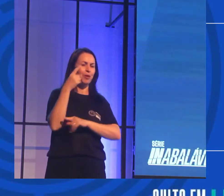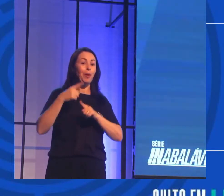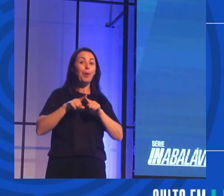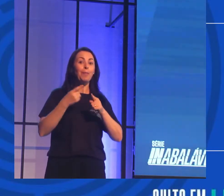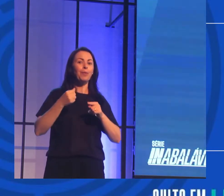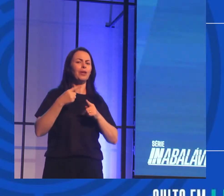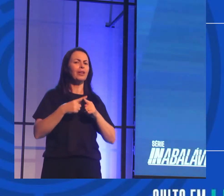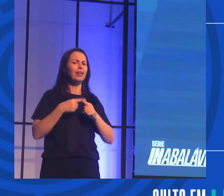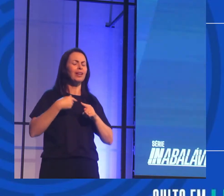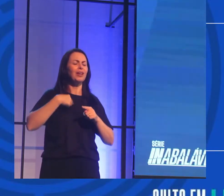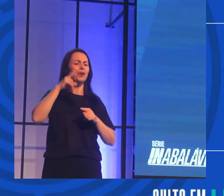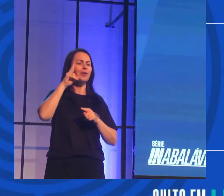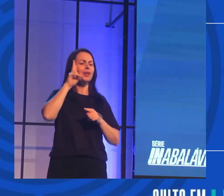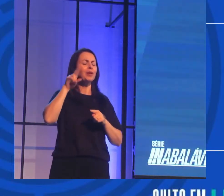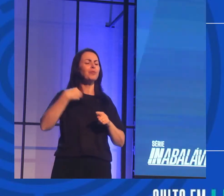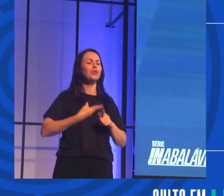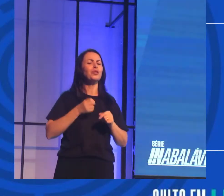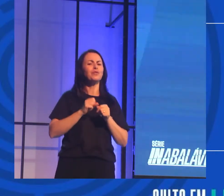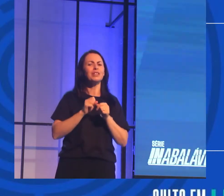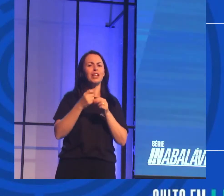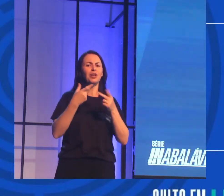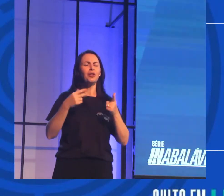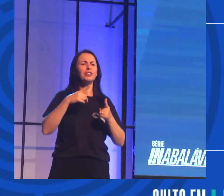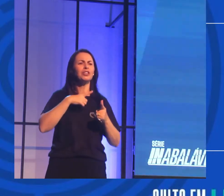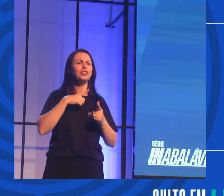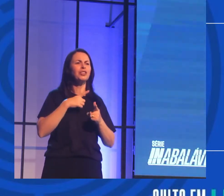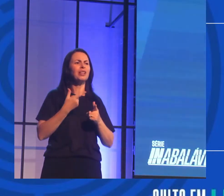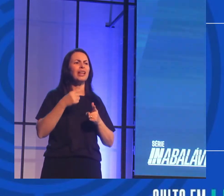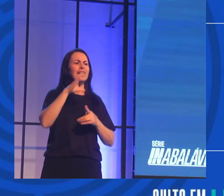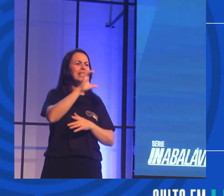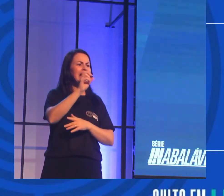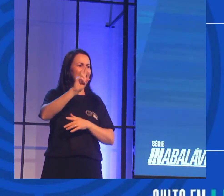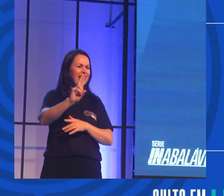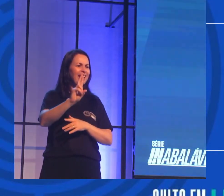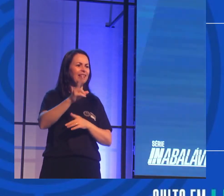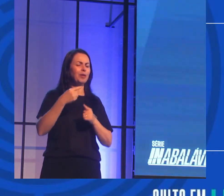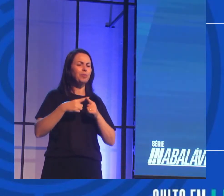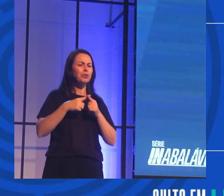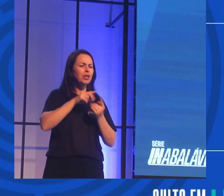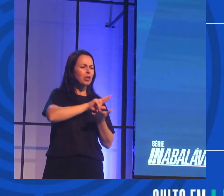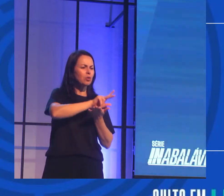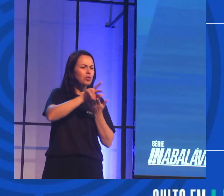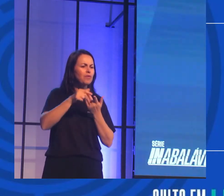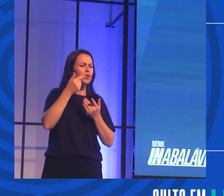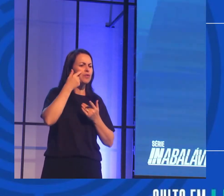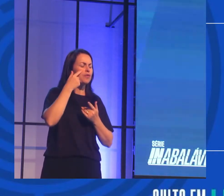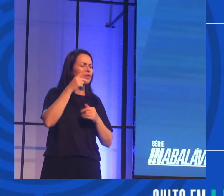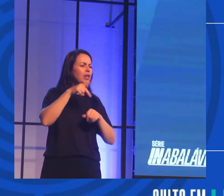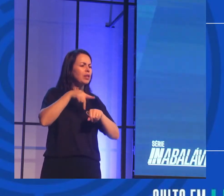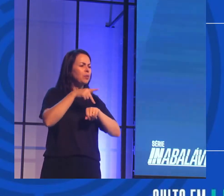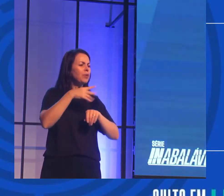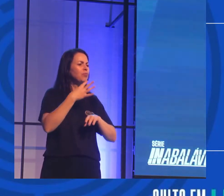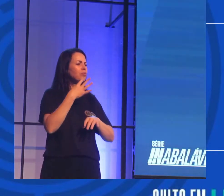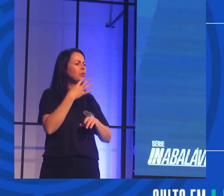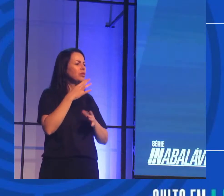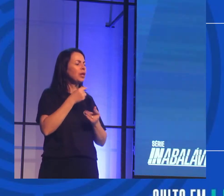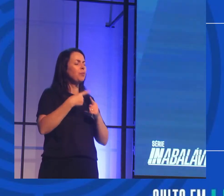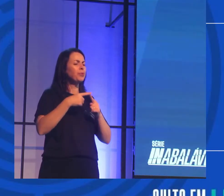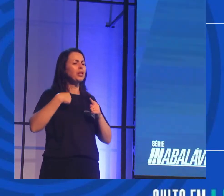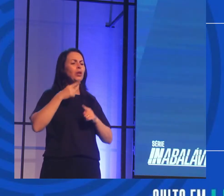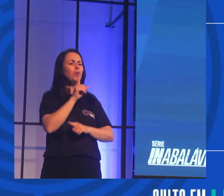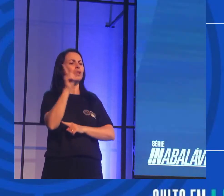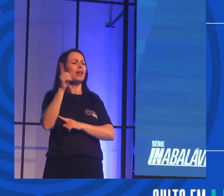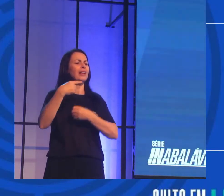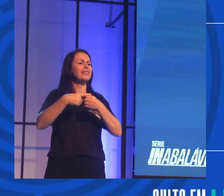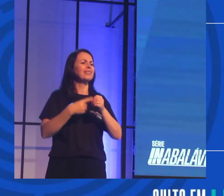para fazermos aqui como igreja, se tornou Celebrando a Restauração. Eu fui em vários lugares do país ver muitas ferramentas, e quando eu estava lá em Fortaleza, eu